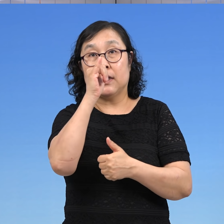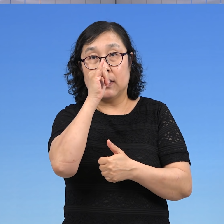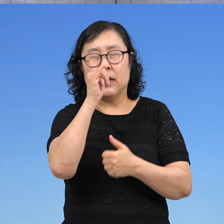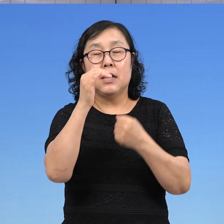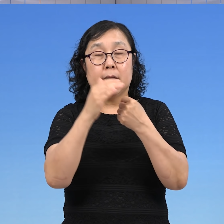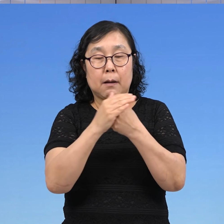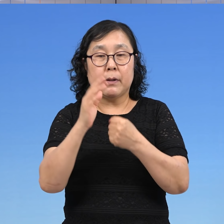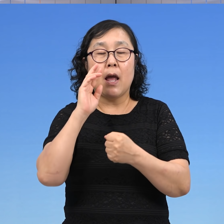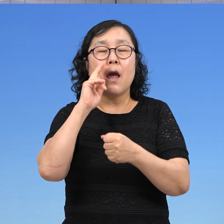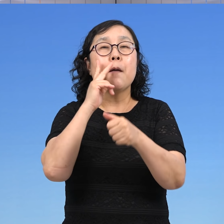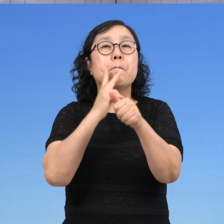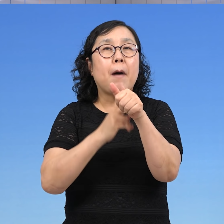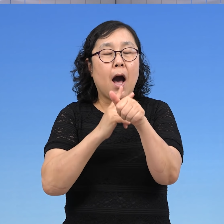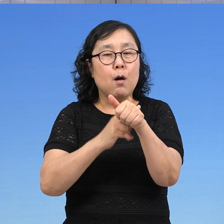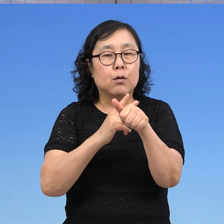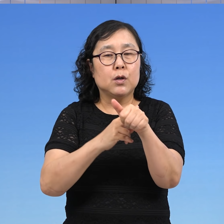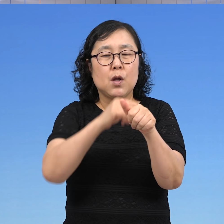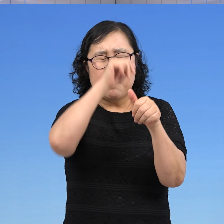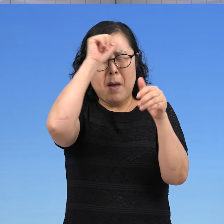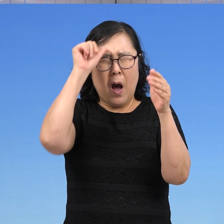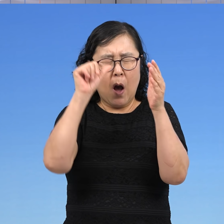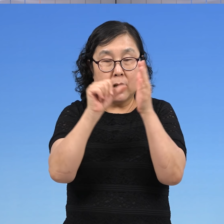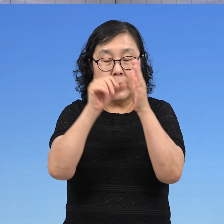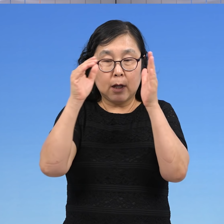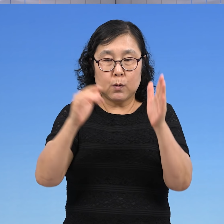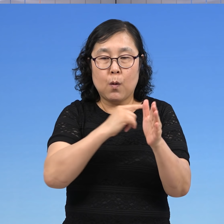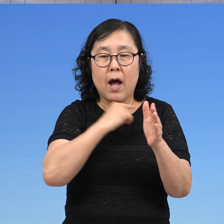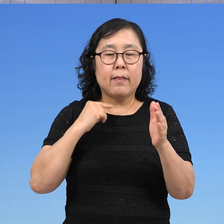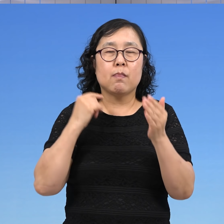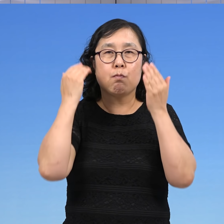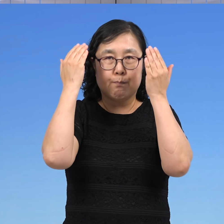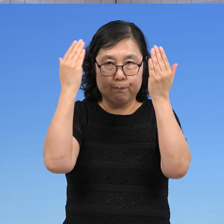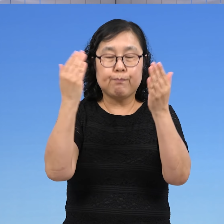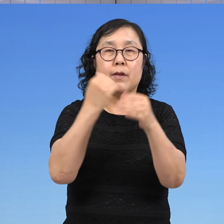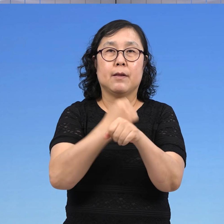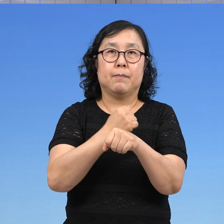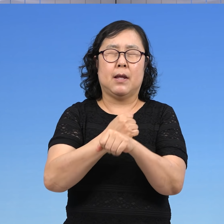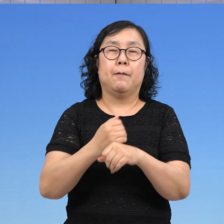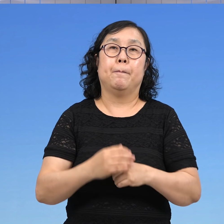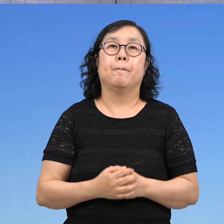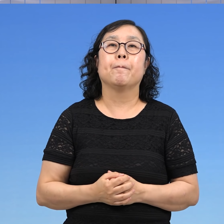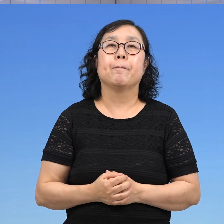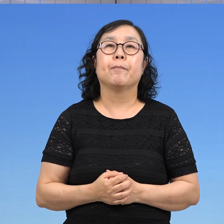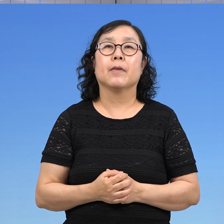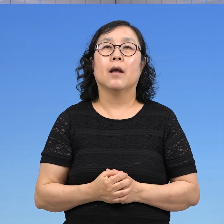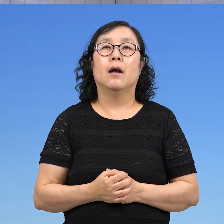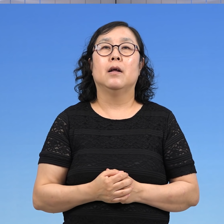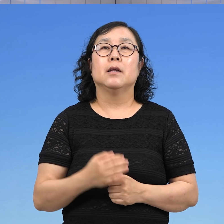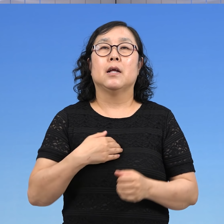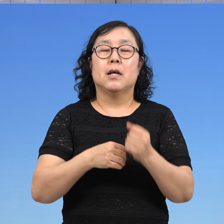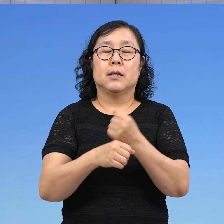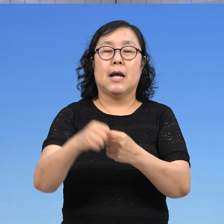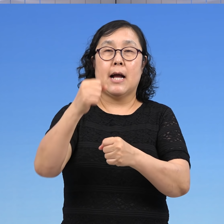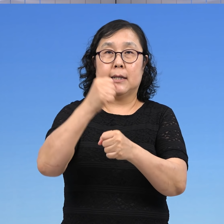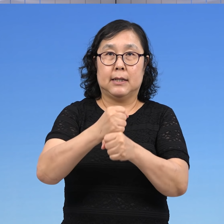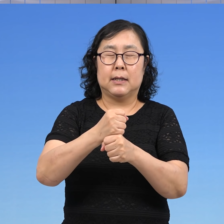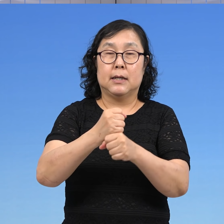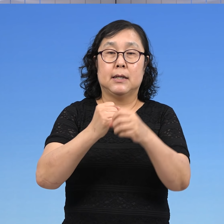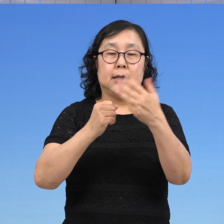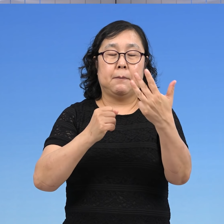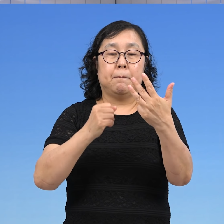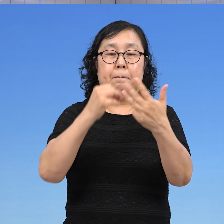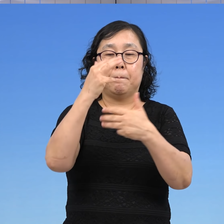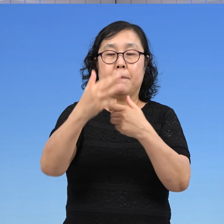소명을 위하여 목숨을 걸고 그렇게 헌신하게 된 거 아니겠느냐 그 말씀이에요 그래서 이제 창리 10